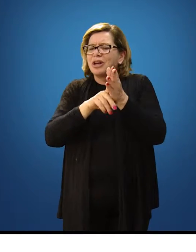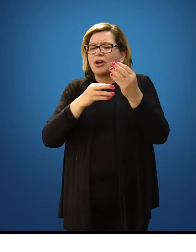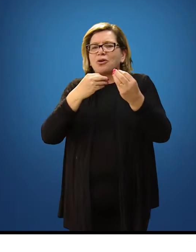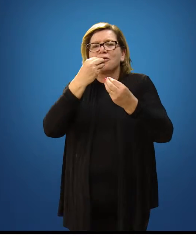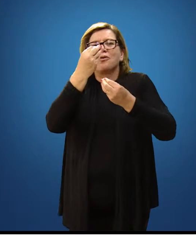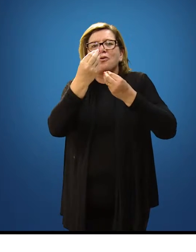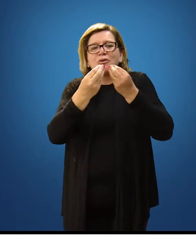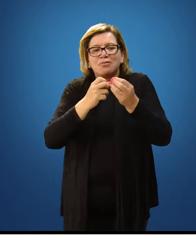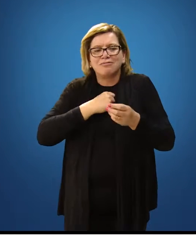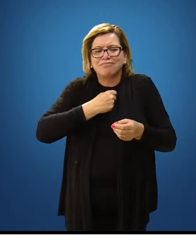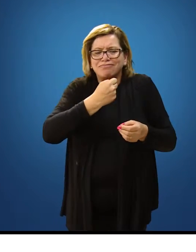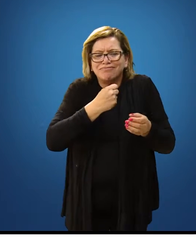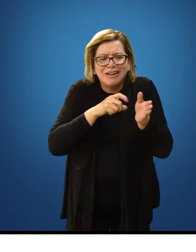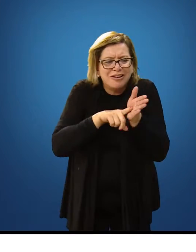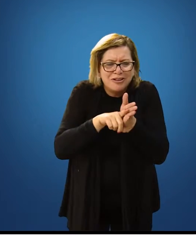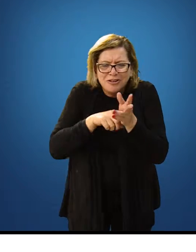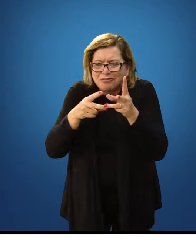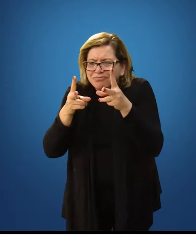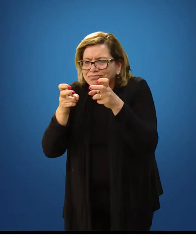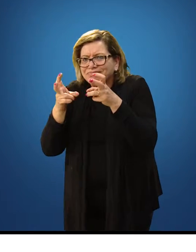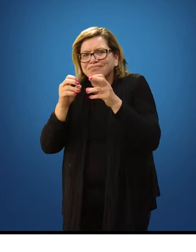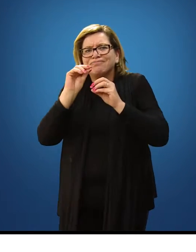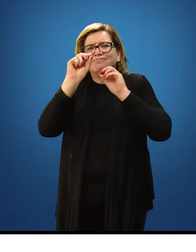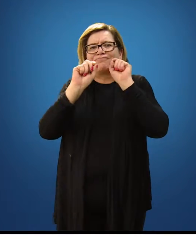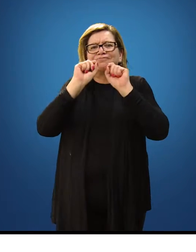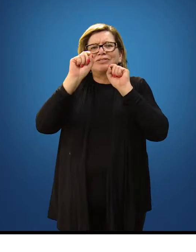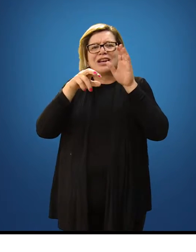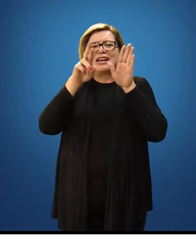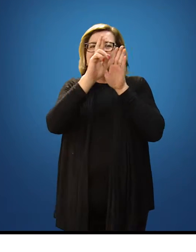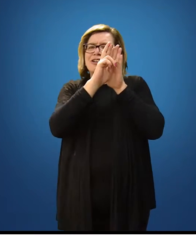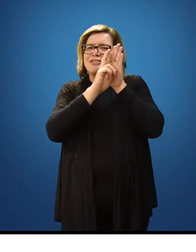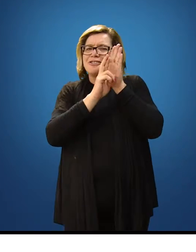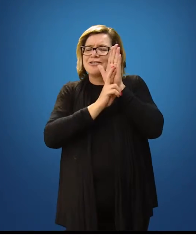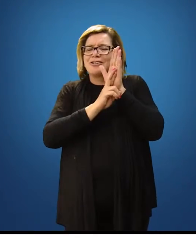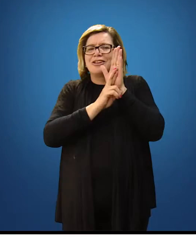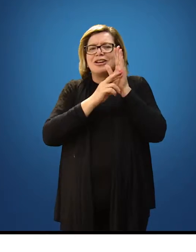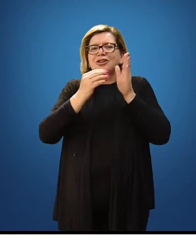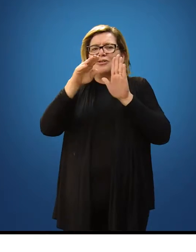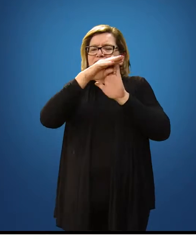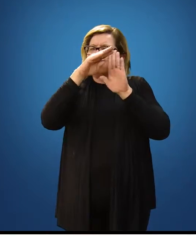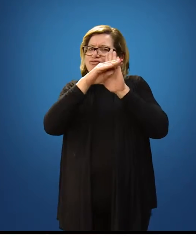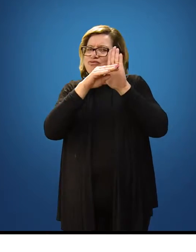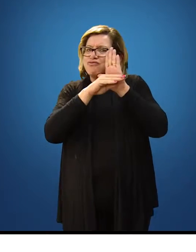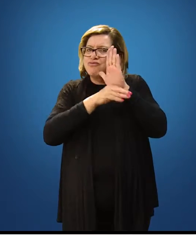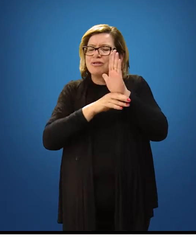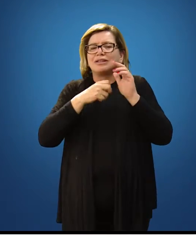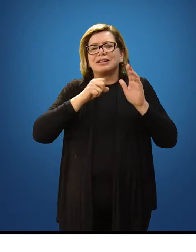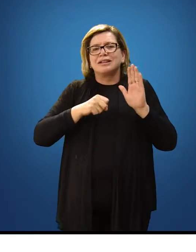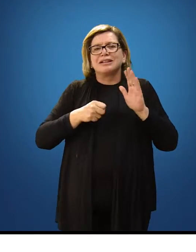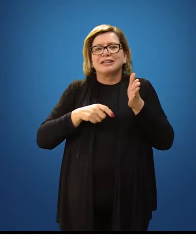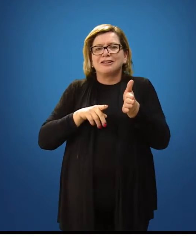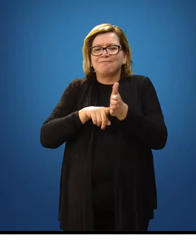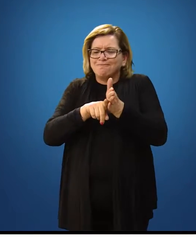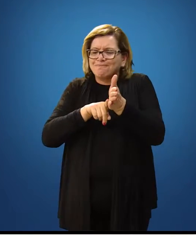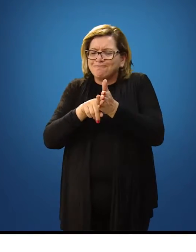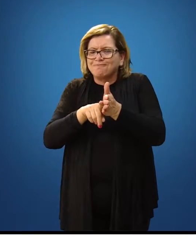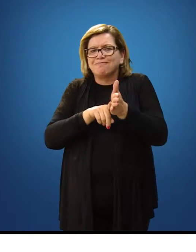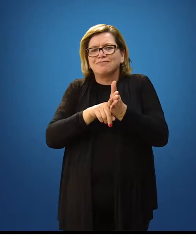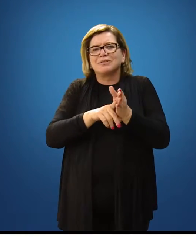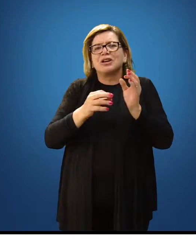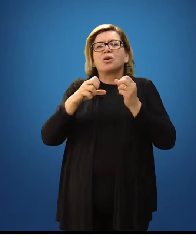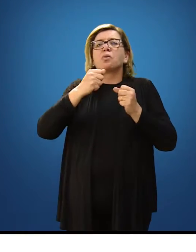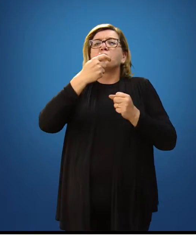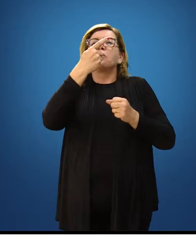ó, a coleta de dados, como ela foi, o roteiro de entrevista semi-estruturado, quantas entrevistas